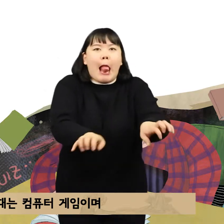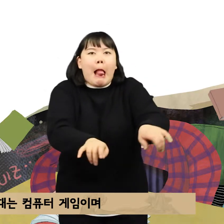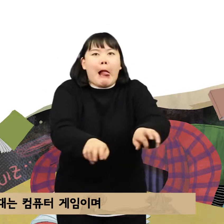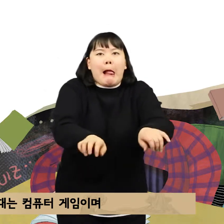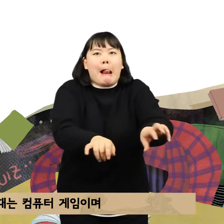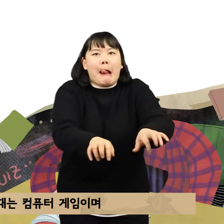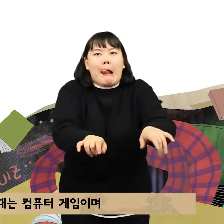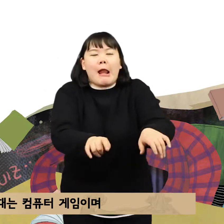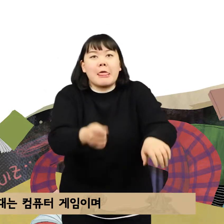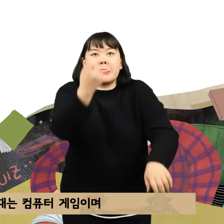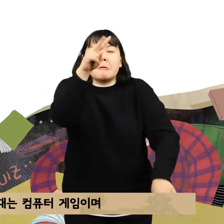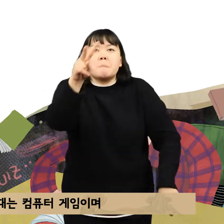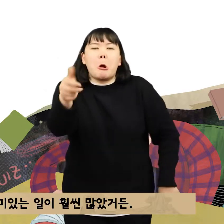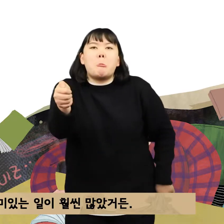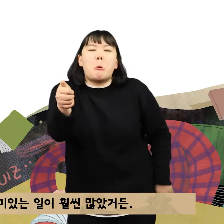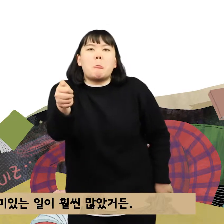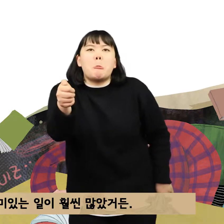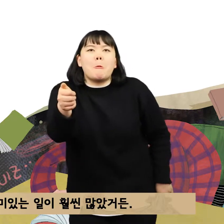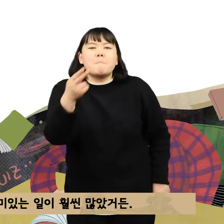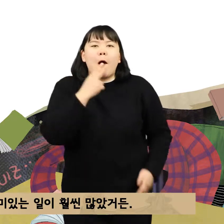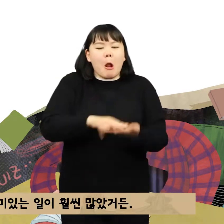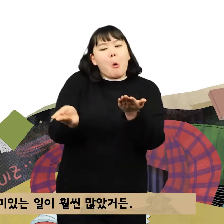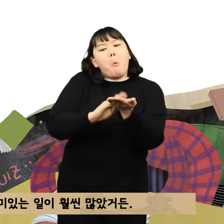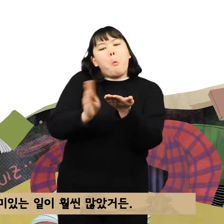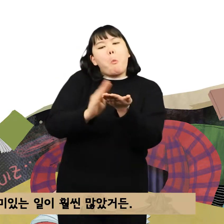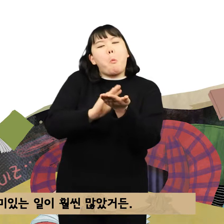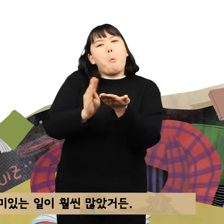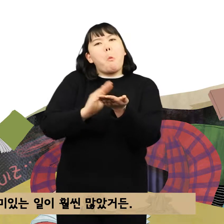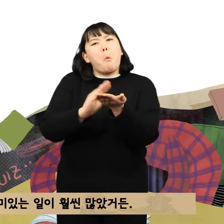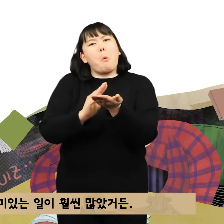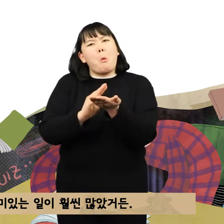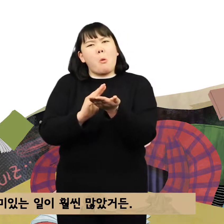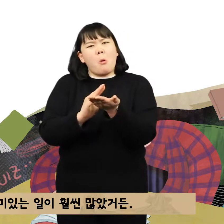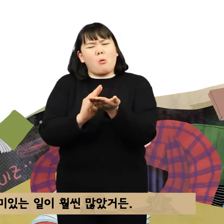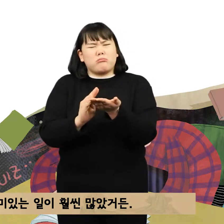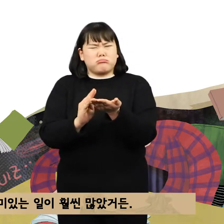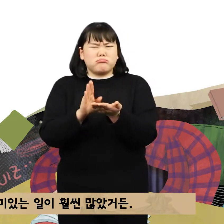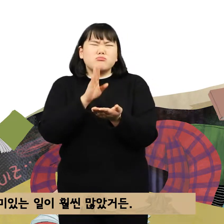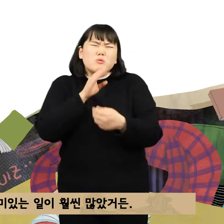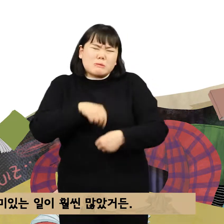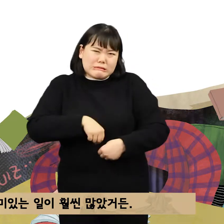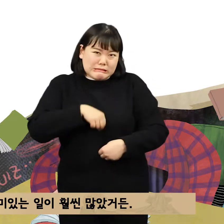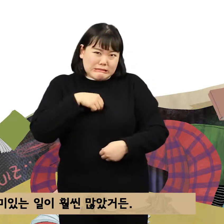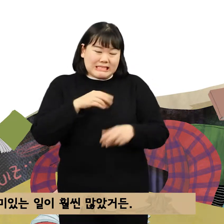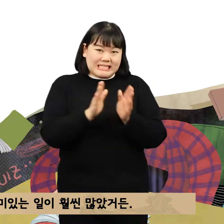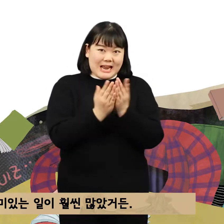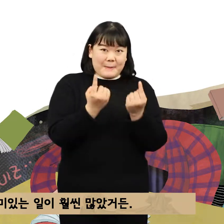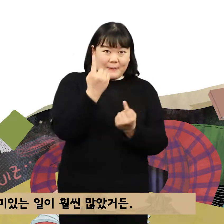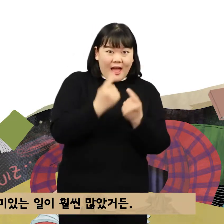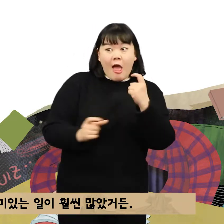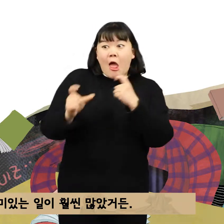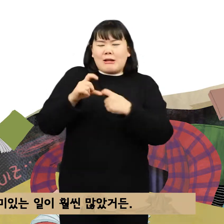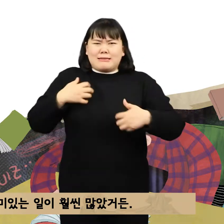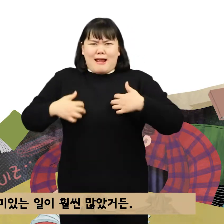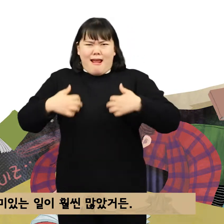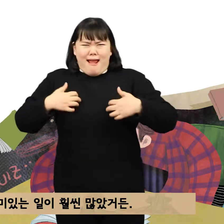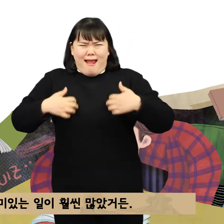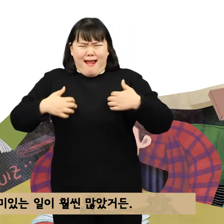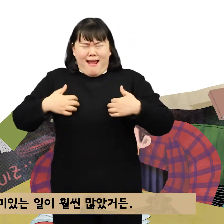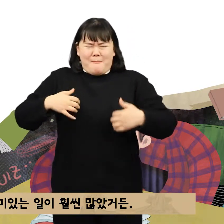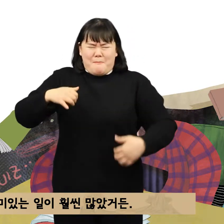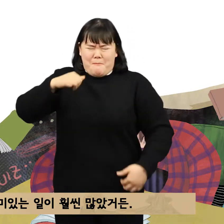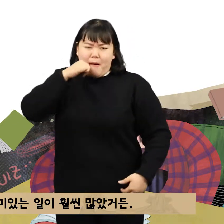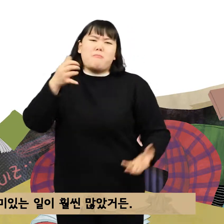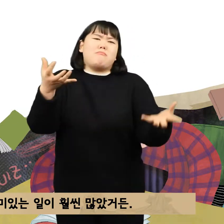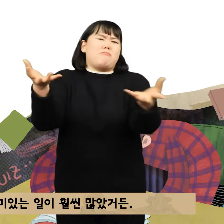컴퓨터 게임이며 텔레비전 만화며 책보다 재미있는 일이 훨씬